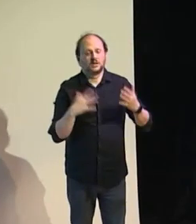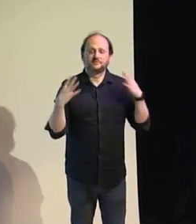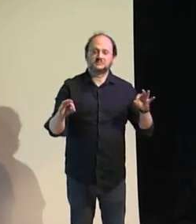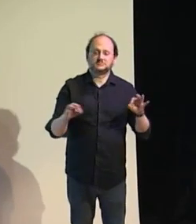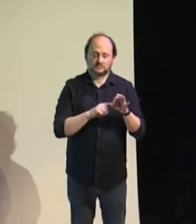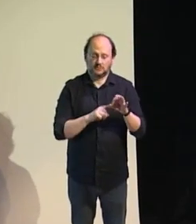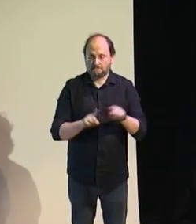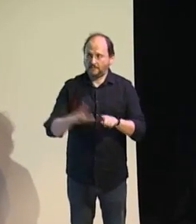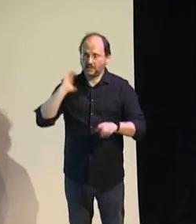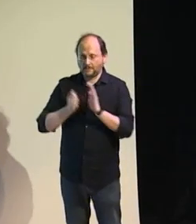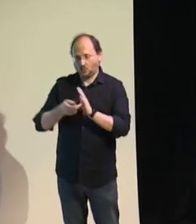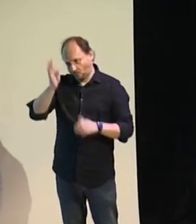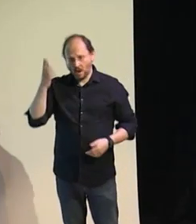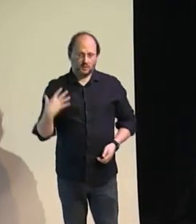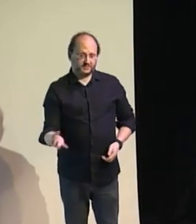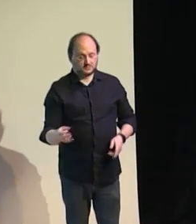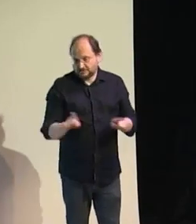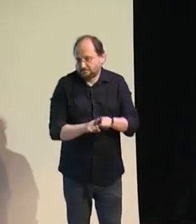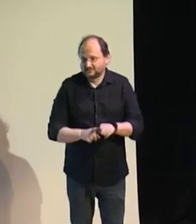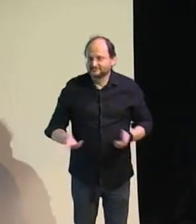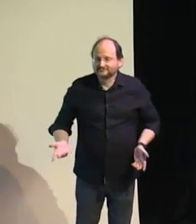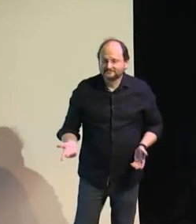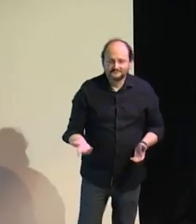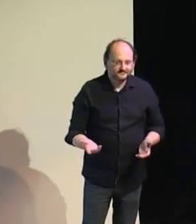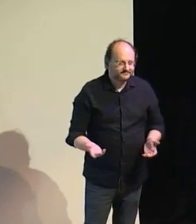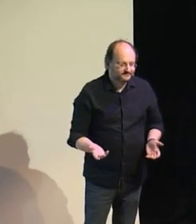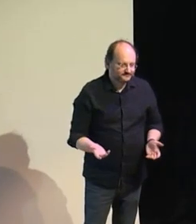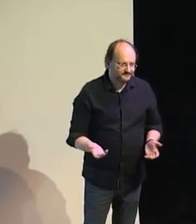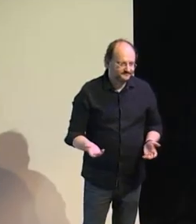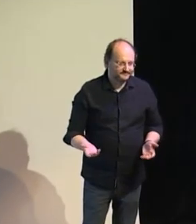l'héritage romain. Et le 10 qu'on fait aujourd'hui, c'est le même qu'on faisait à l'époque romaine.